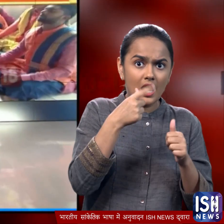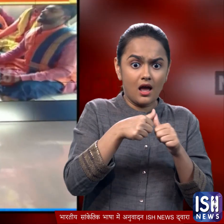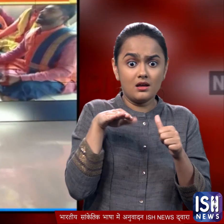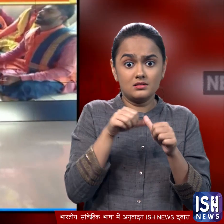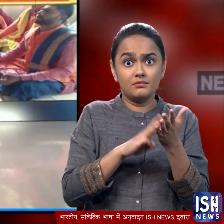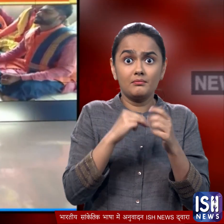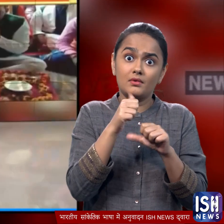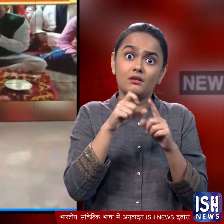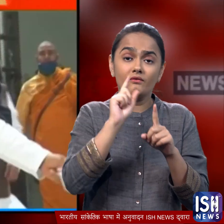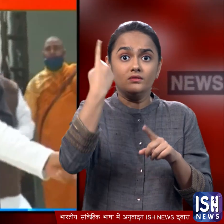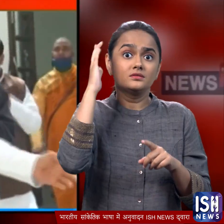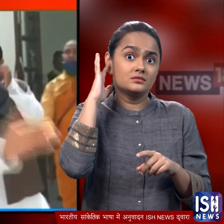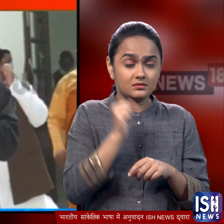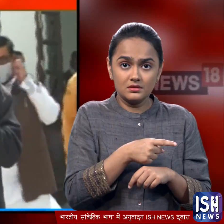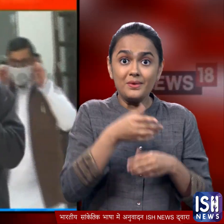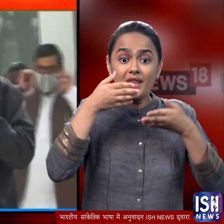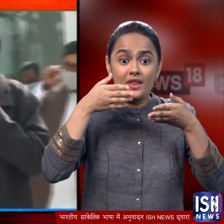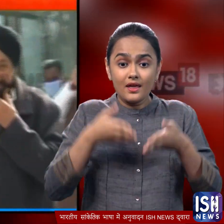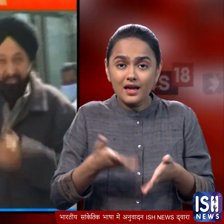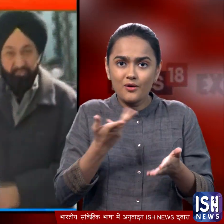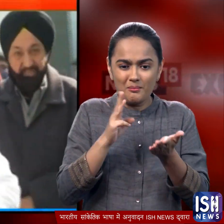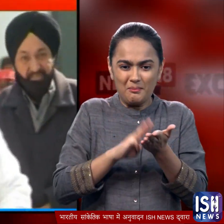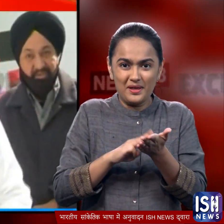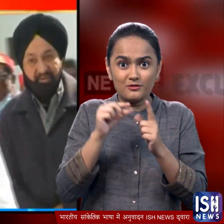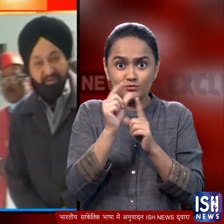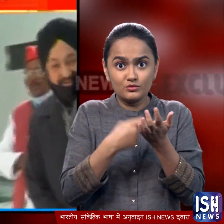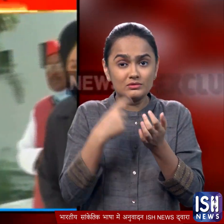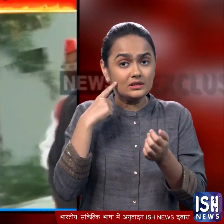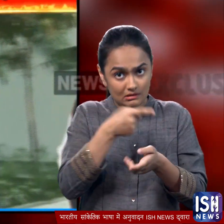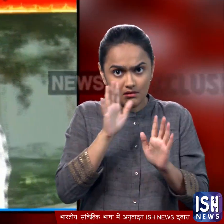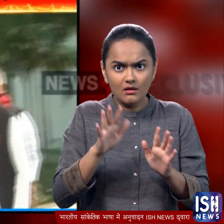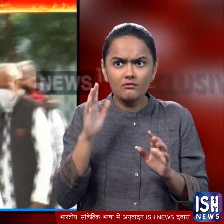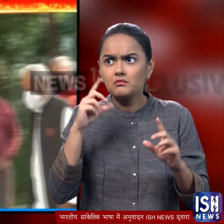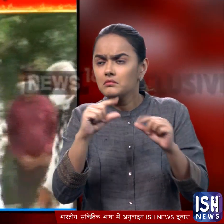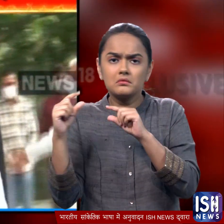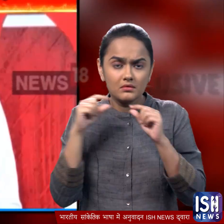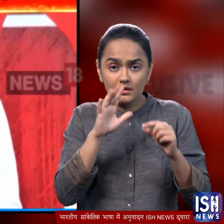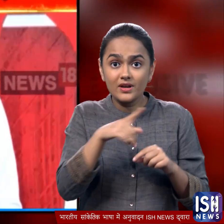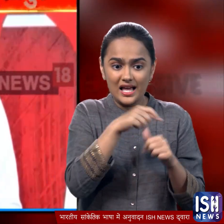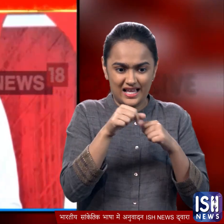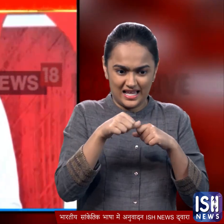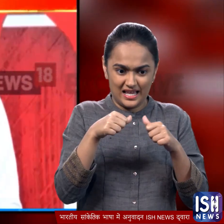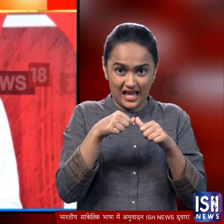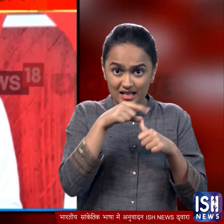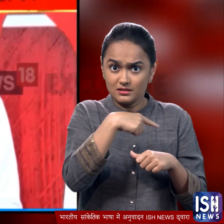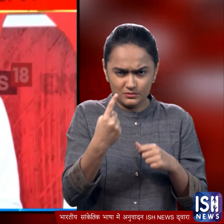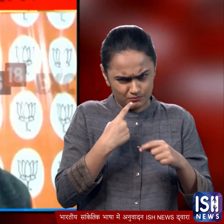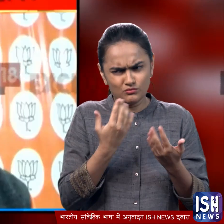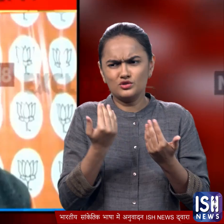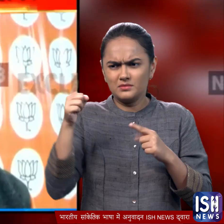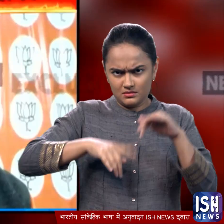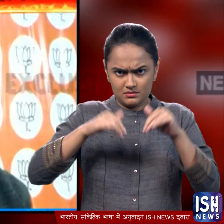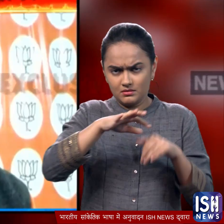का नाम आया और अब मैनपुरी की करहल सीट की चर्चा है। जैसे ये खबर उड़ी कि अखिलेश वहां से चुनाव लड़ सकते